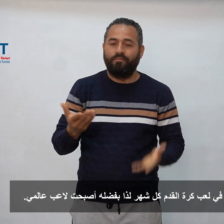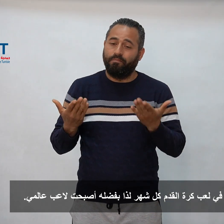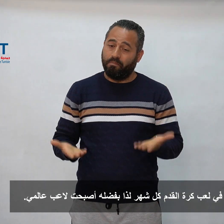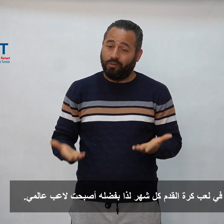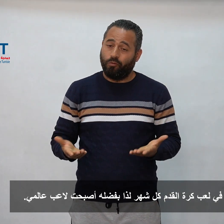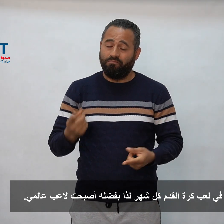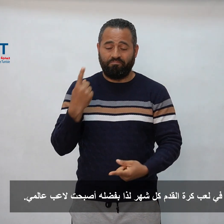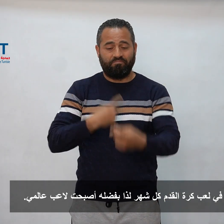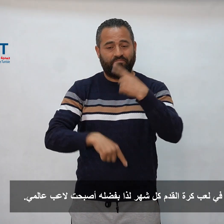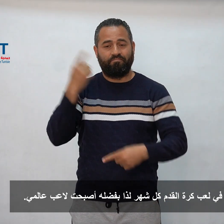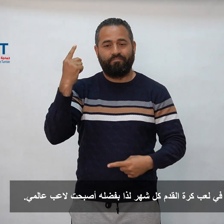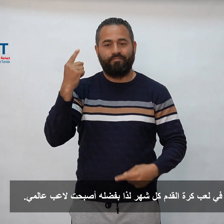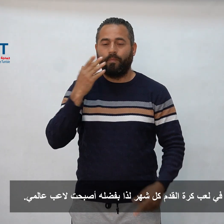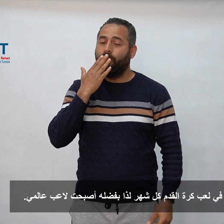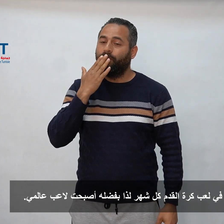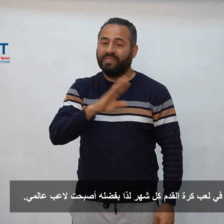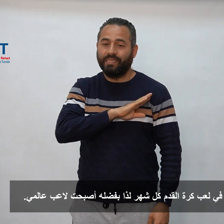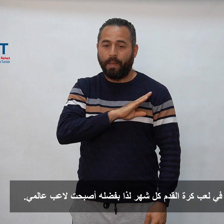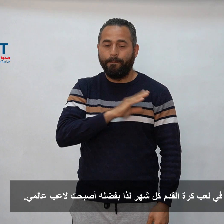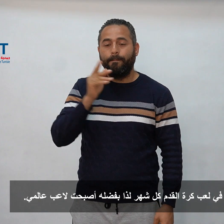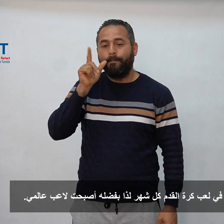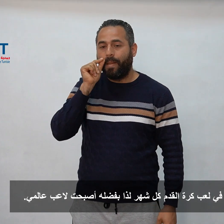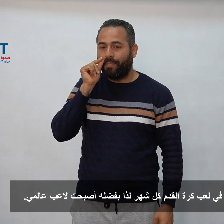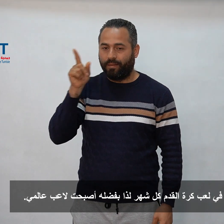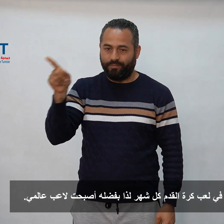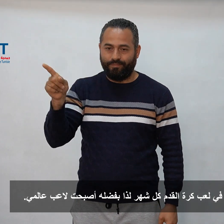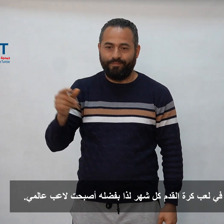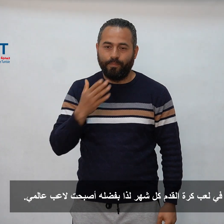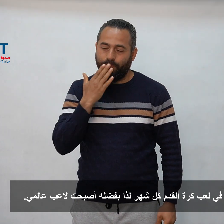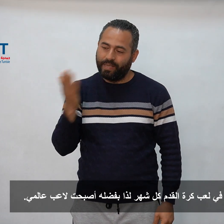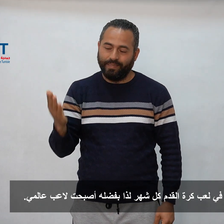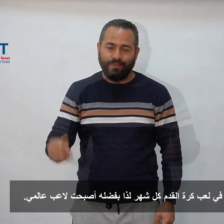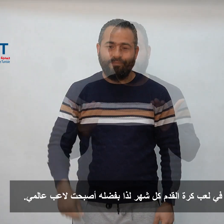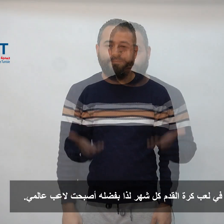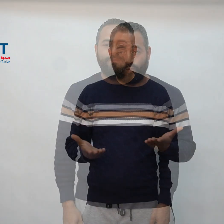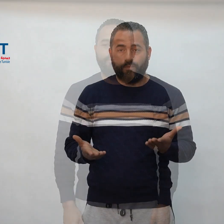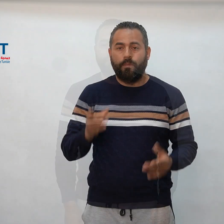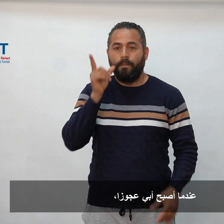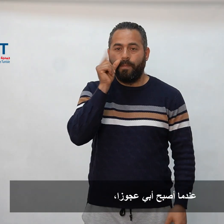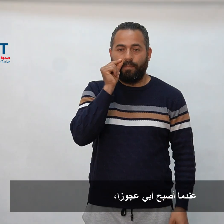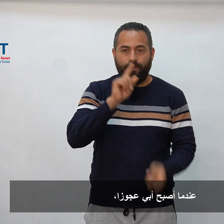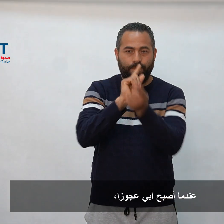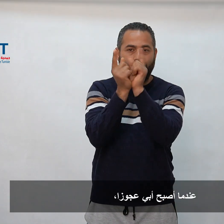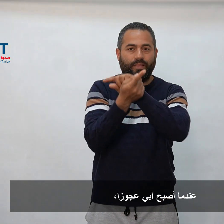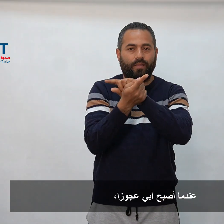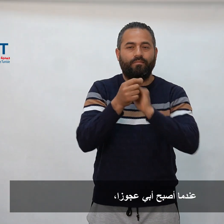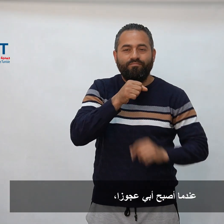في لعب كرة القدم كل شهر، لذا بفضله أصبحت لاعب. عندما أصبح أبي